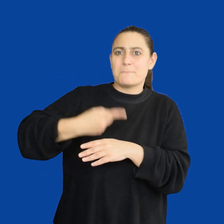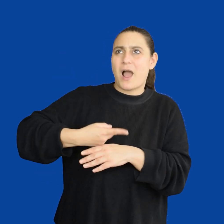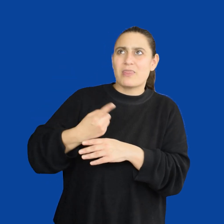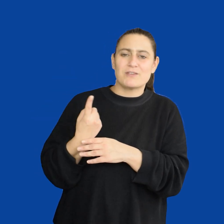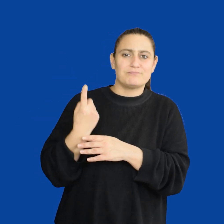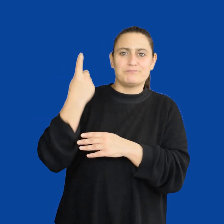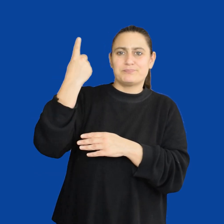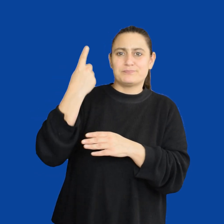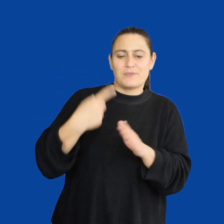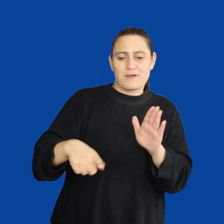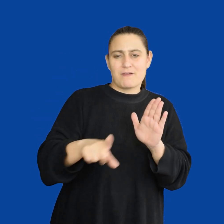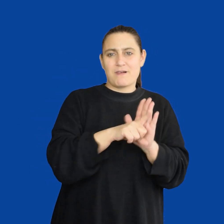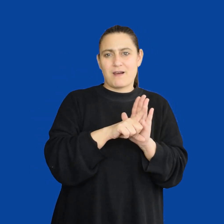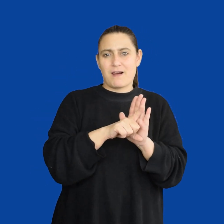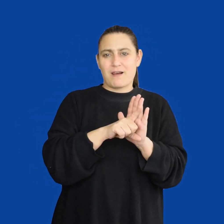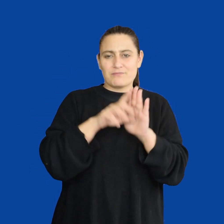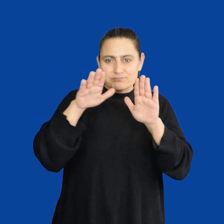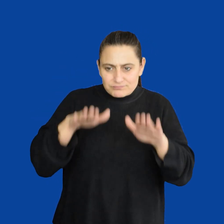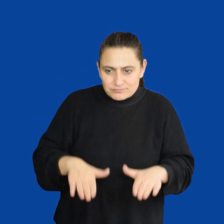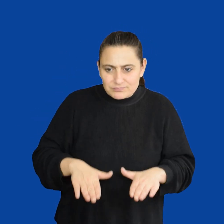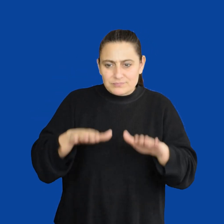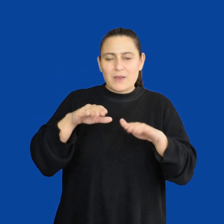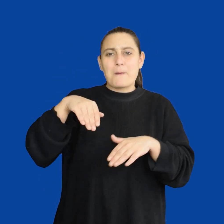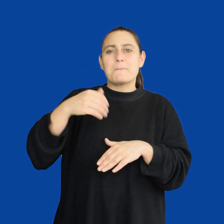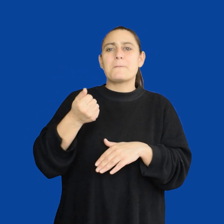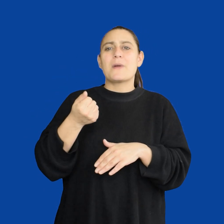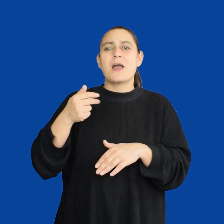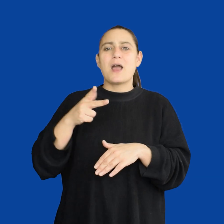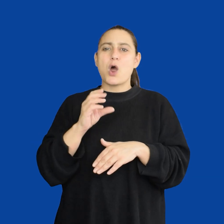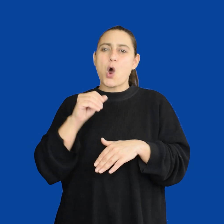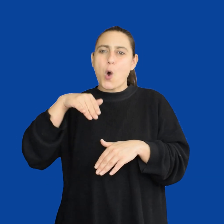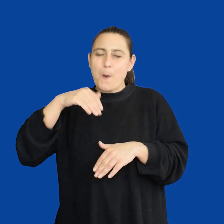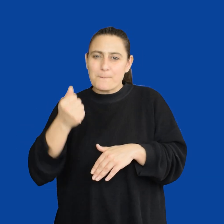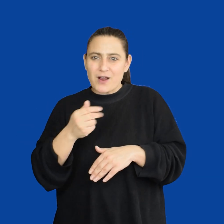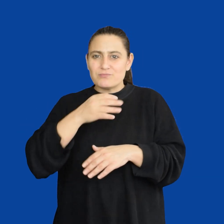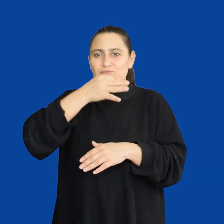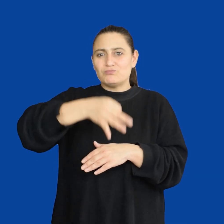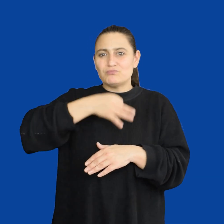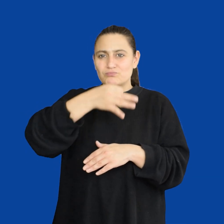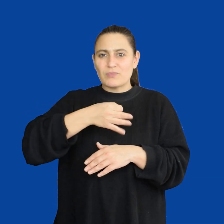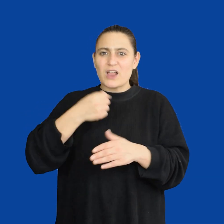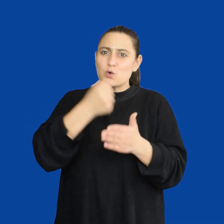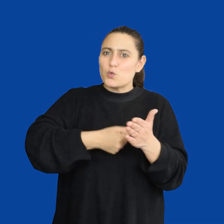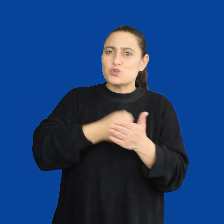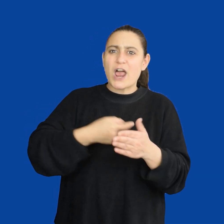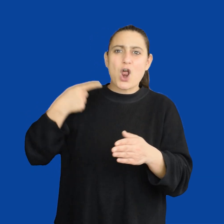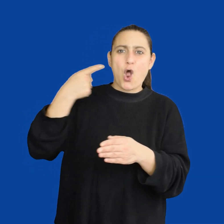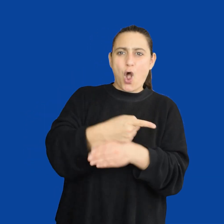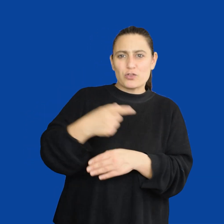en el Corán y cuyo máximo profeta es Mahoma, quien llama a la jihad contra los infieles, combatiles